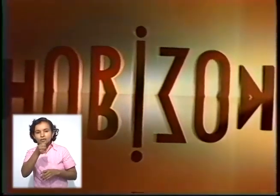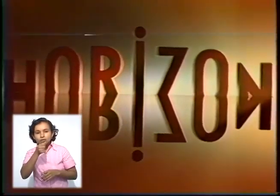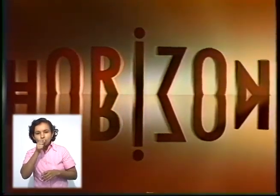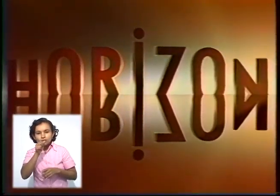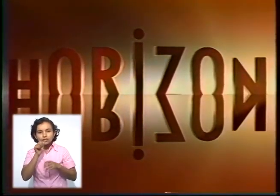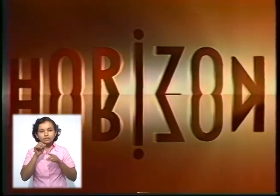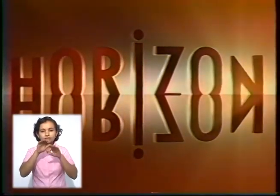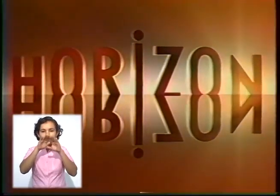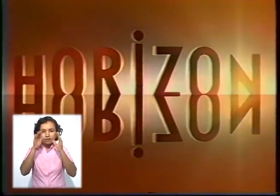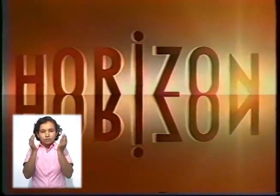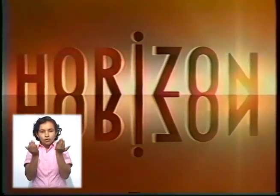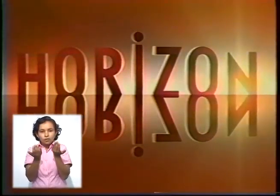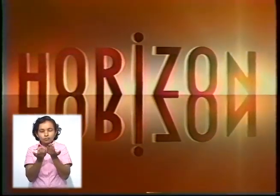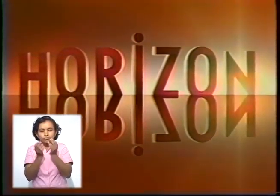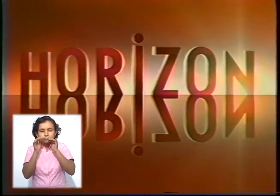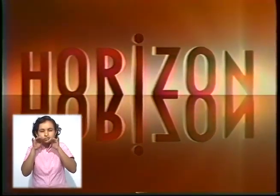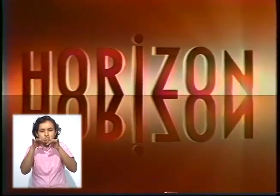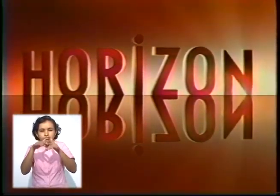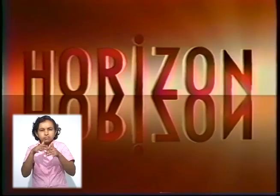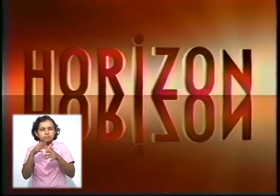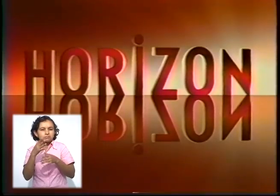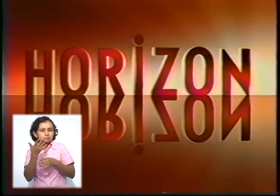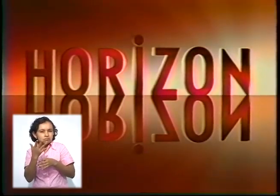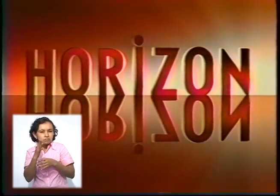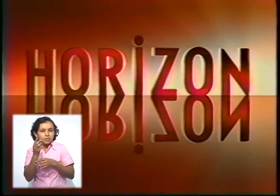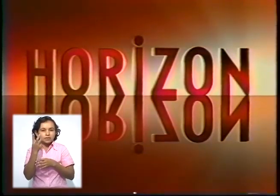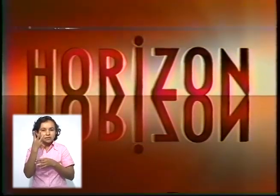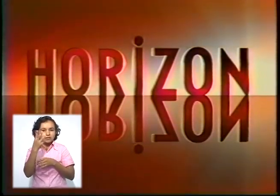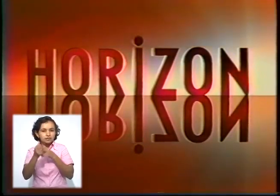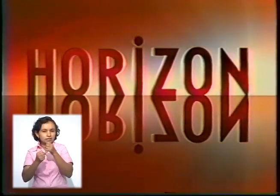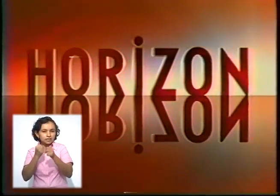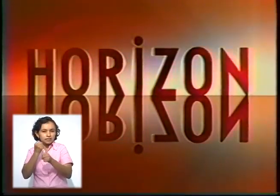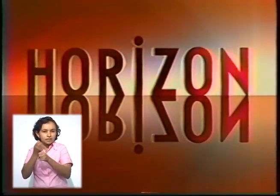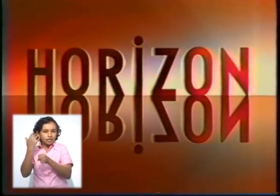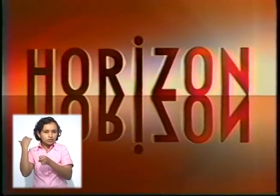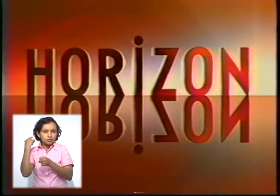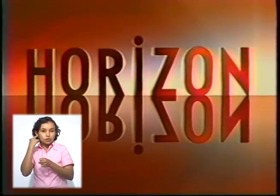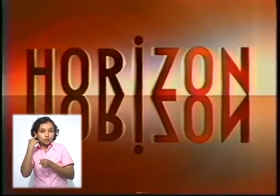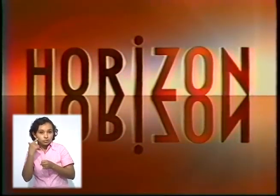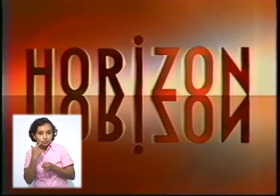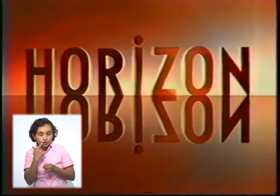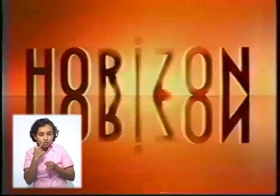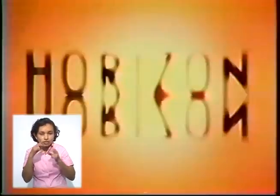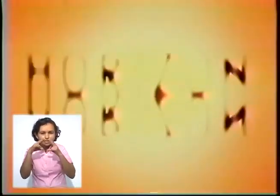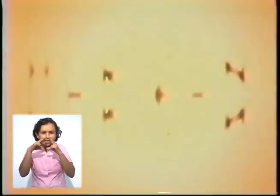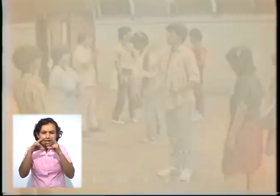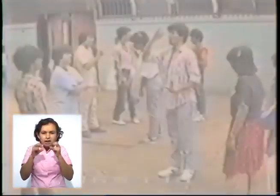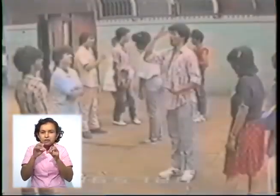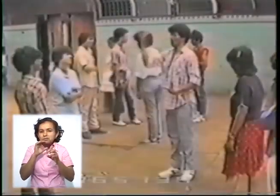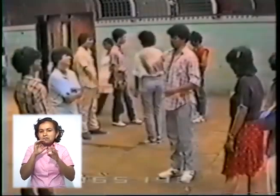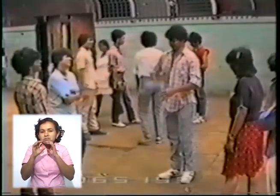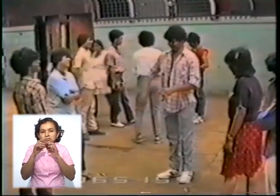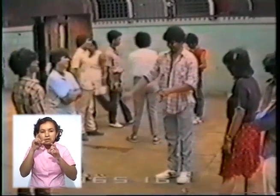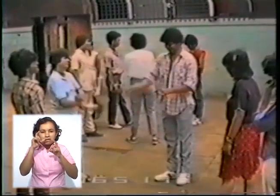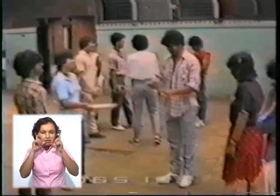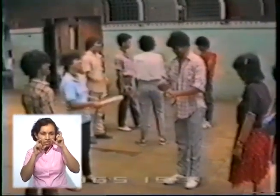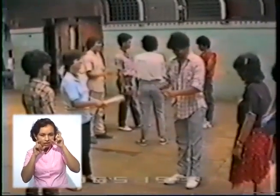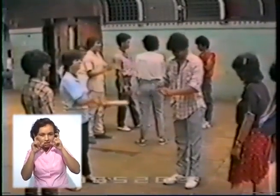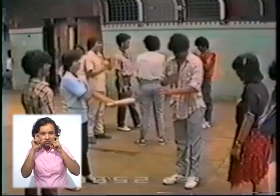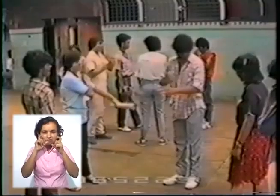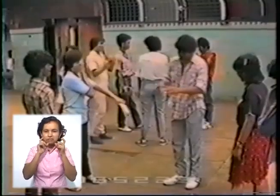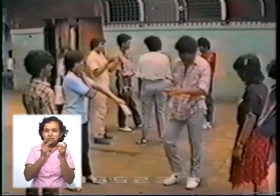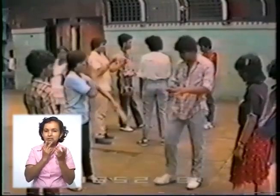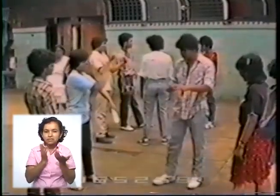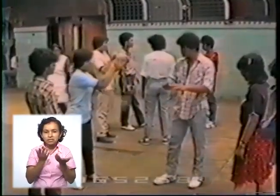La noticia le ha dado la vuelta al mundo. Hace poco menos de 30 años, los sordos nicaragüenses se comunicaban a través de